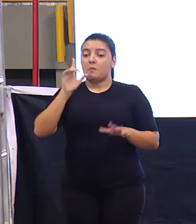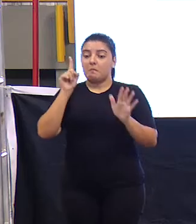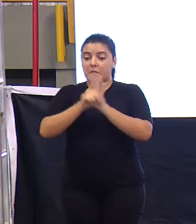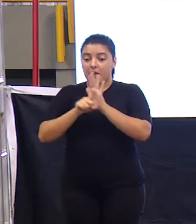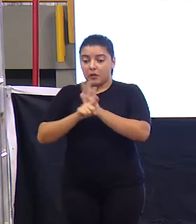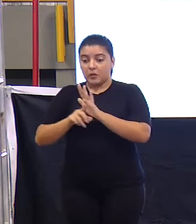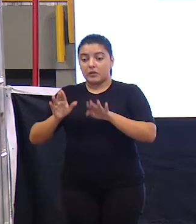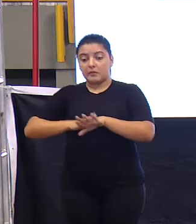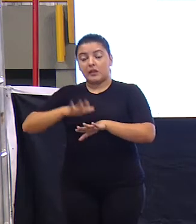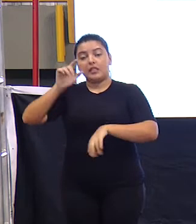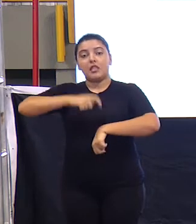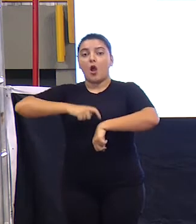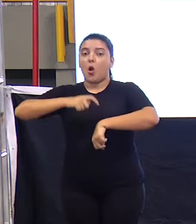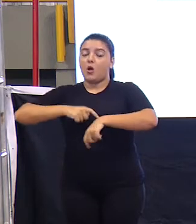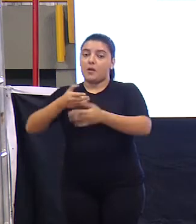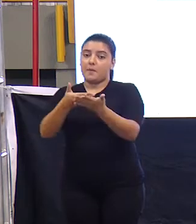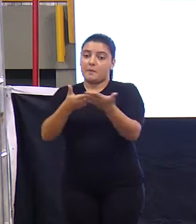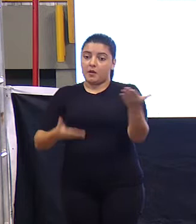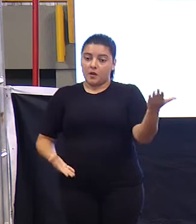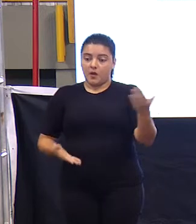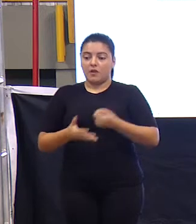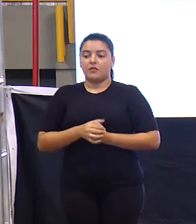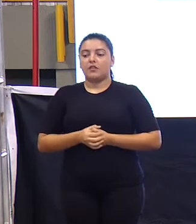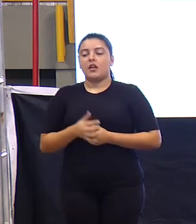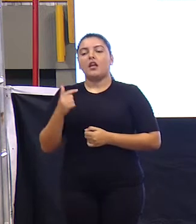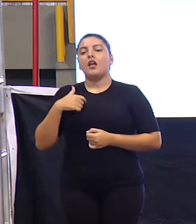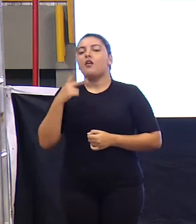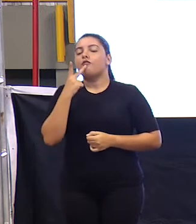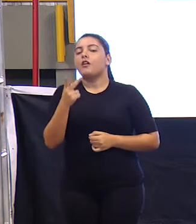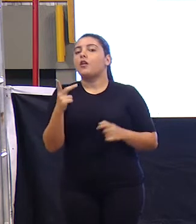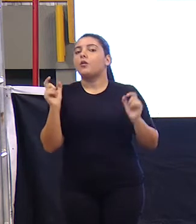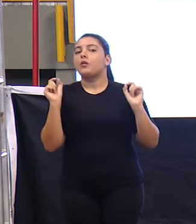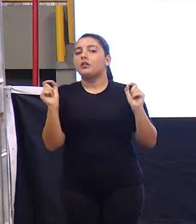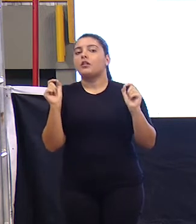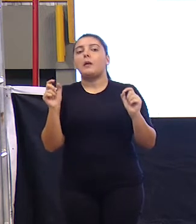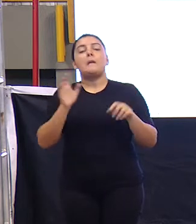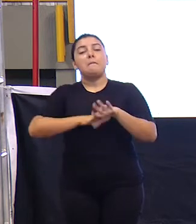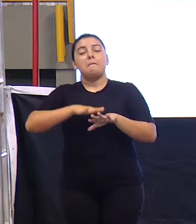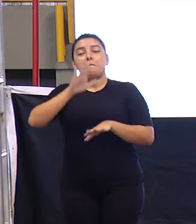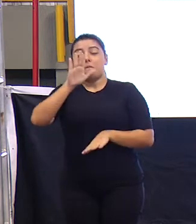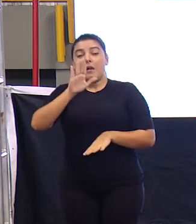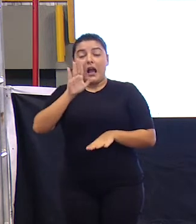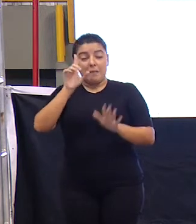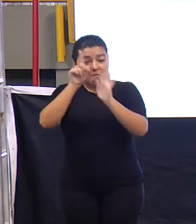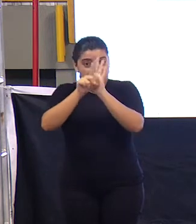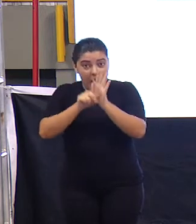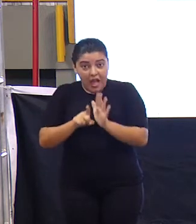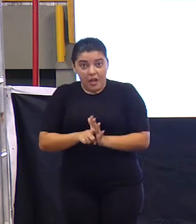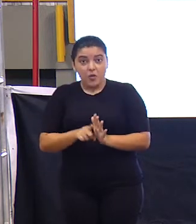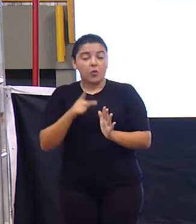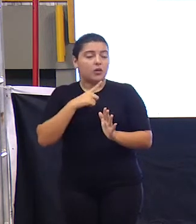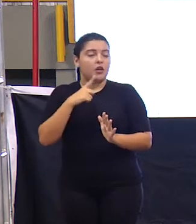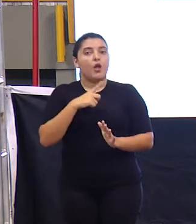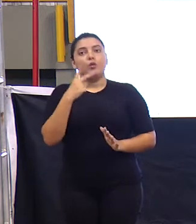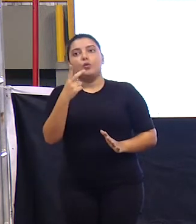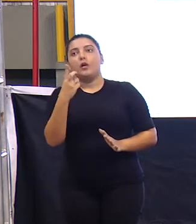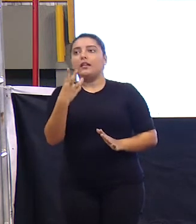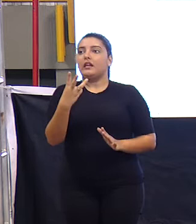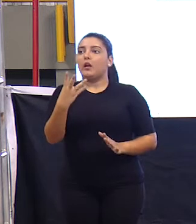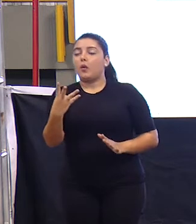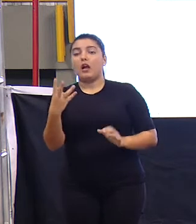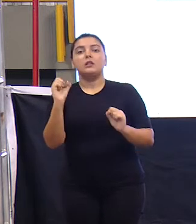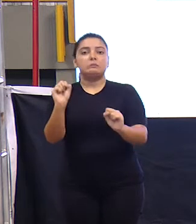para você na hora da prova. Isso aqui que eu estou falando aqui é mais de uma questão. Pode ser 2, 3,